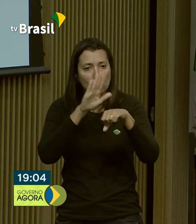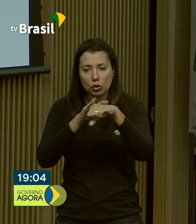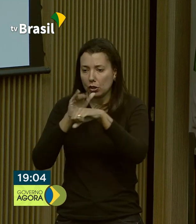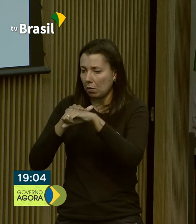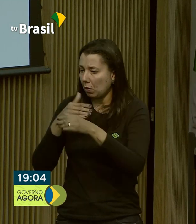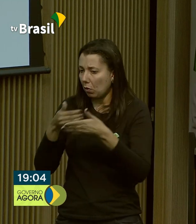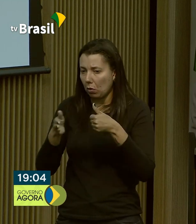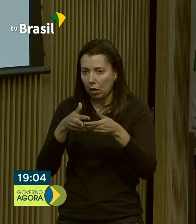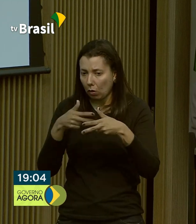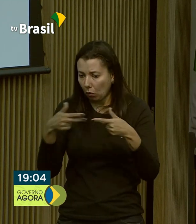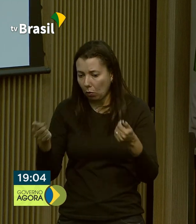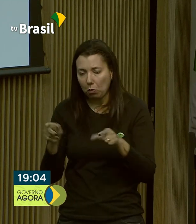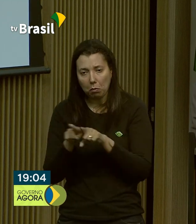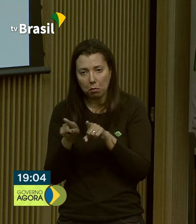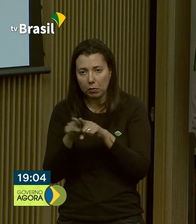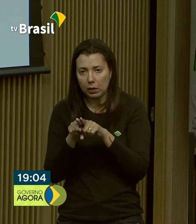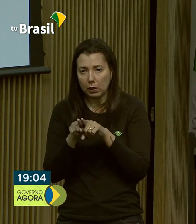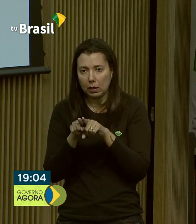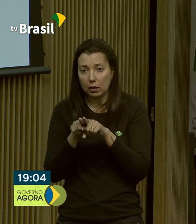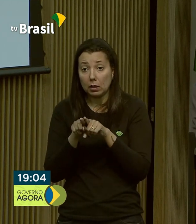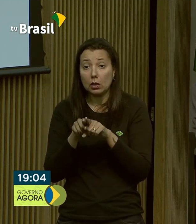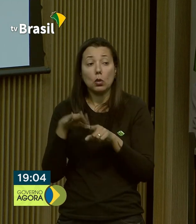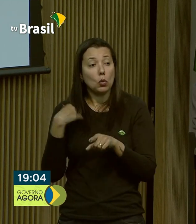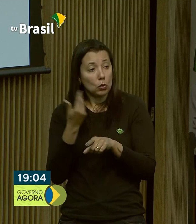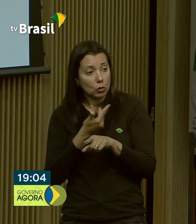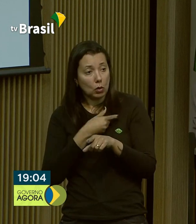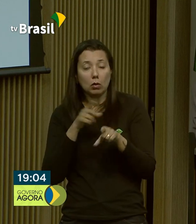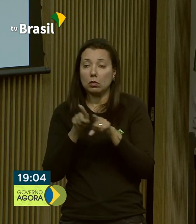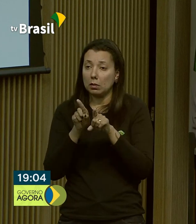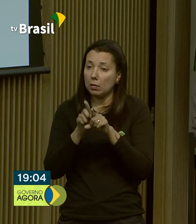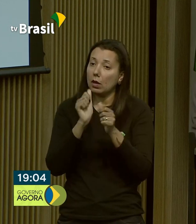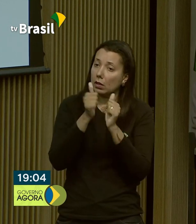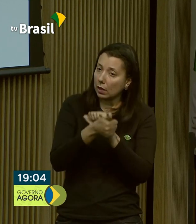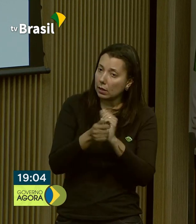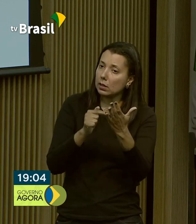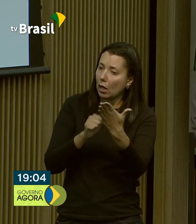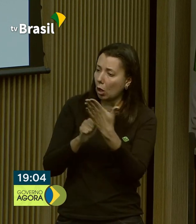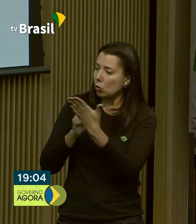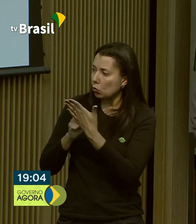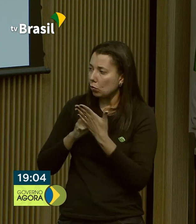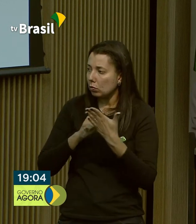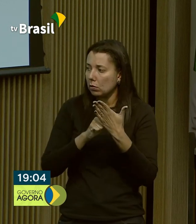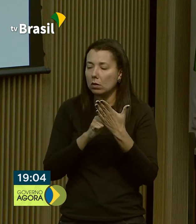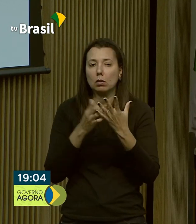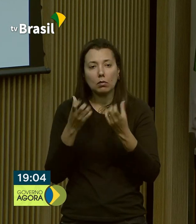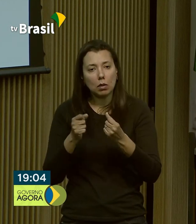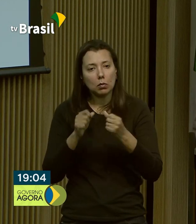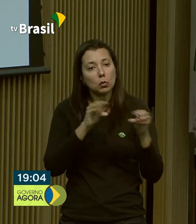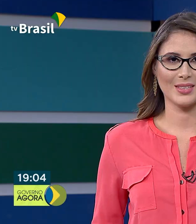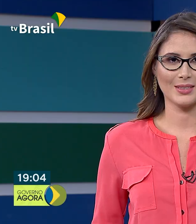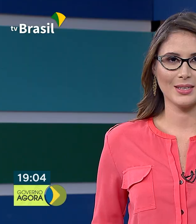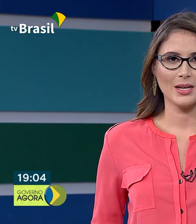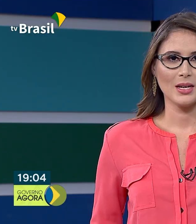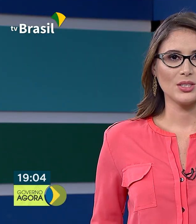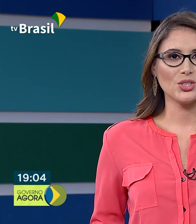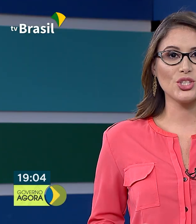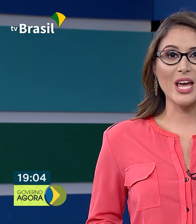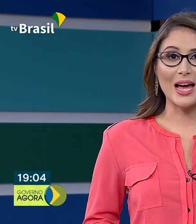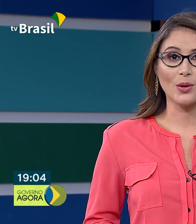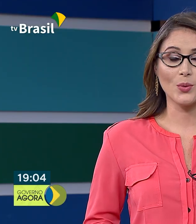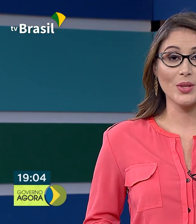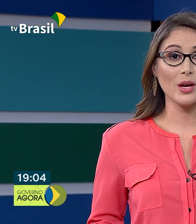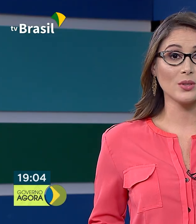outro tivemos erros nossos atletas e ex atletas nos ajudando nisso nós vamos mudar o brasil o